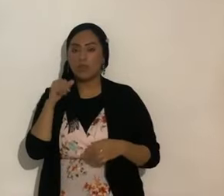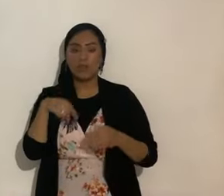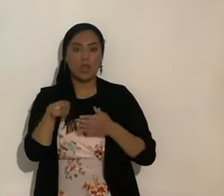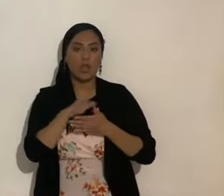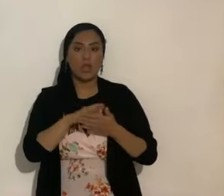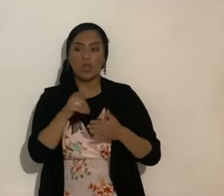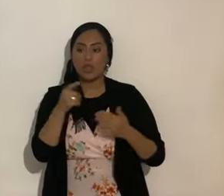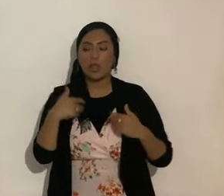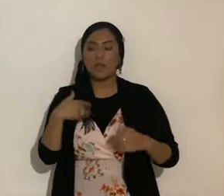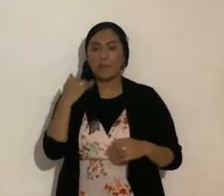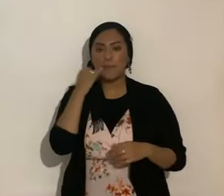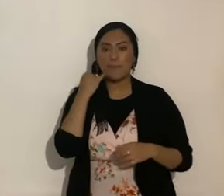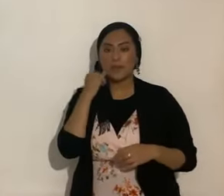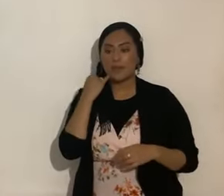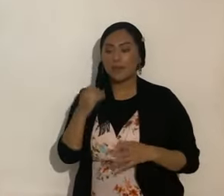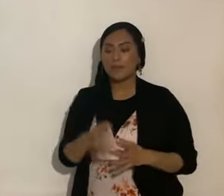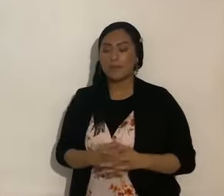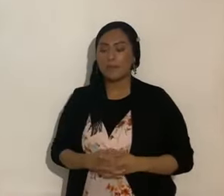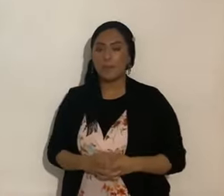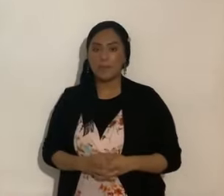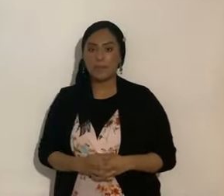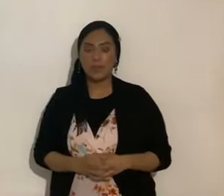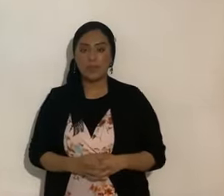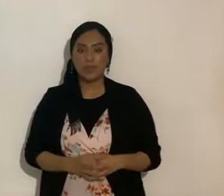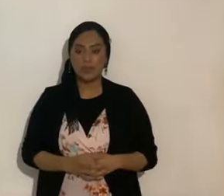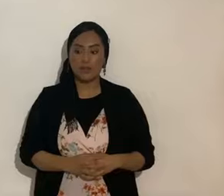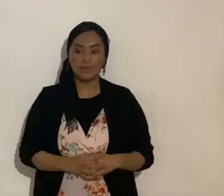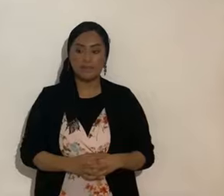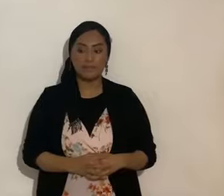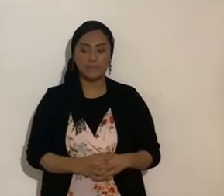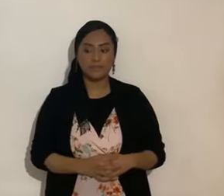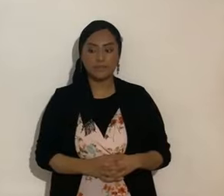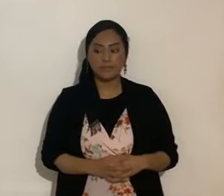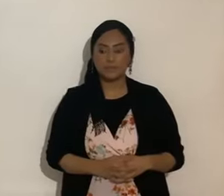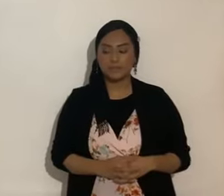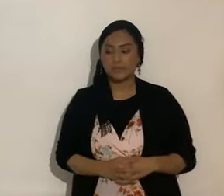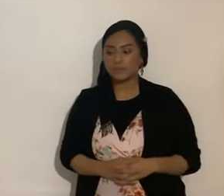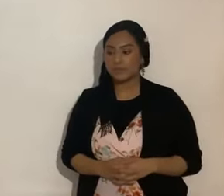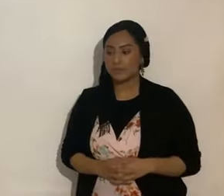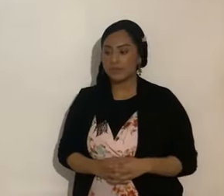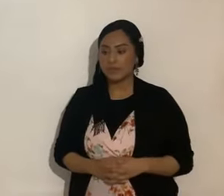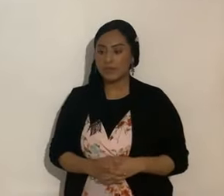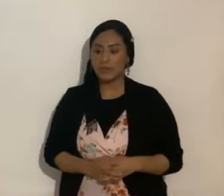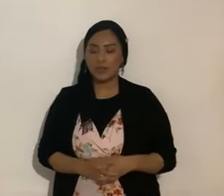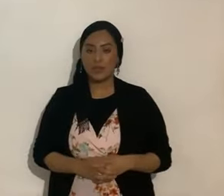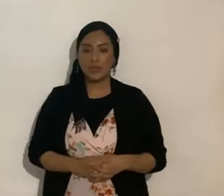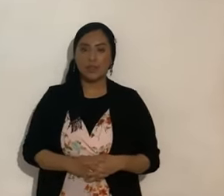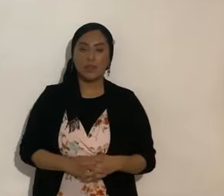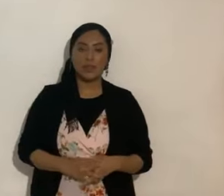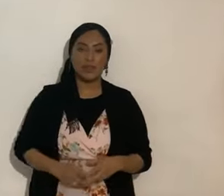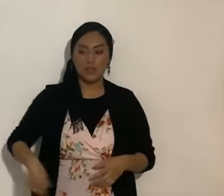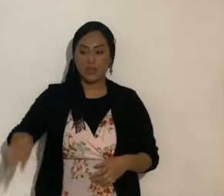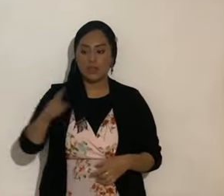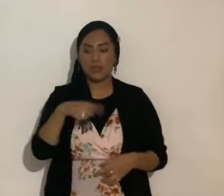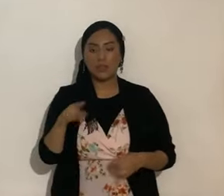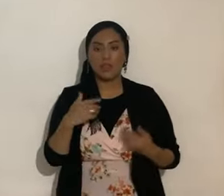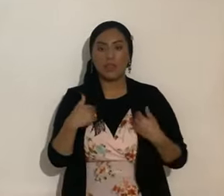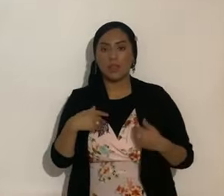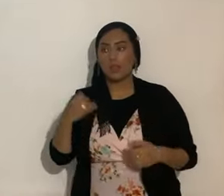teniendo envidia, y eso es un pecado horroroso que lleva al infierno. Entonces, ellos estaban teniendo